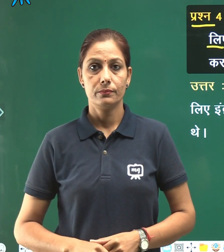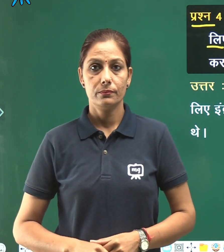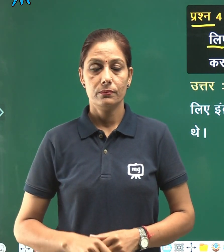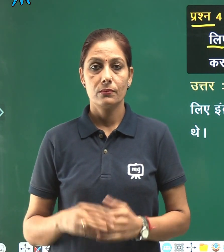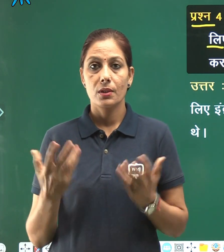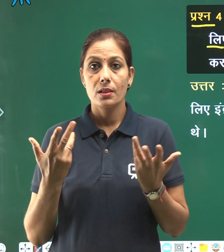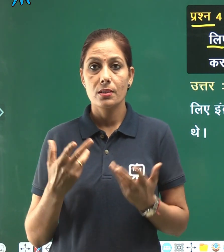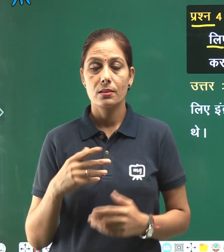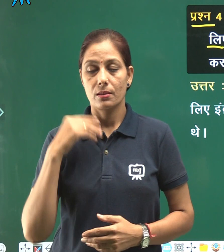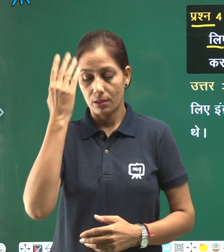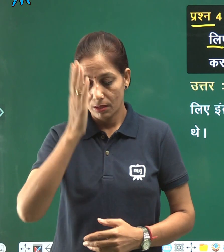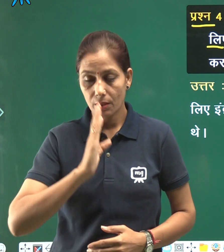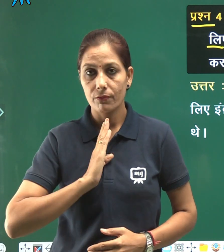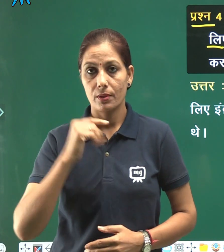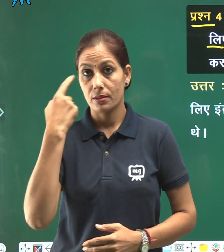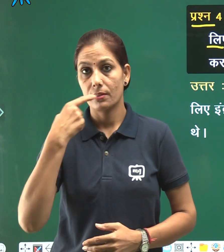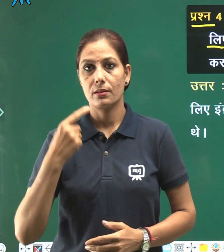किस देवता से